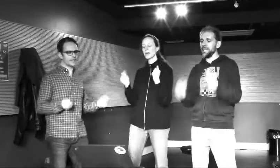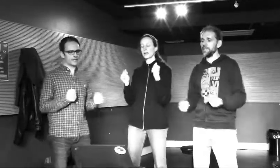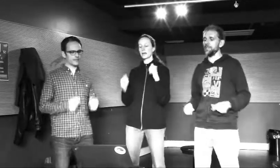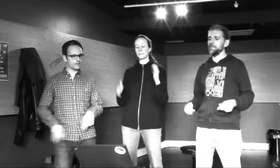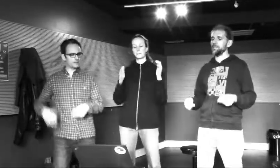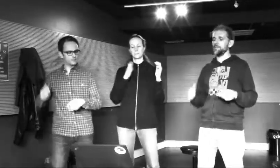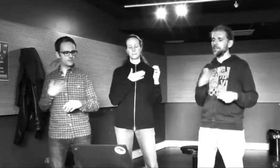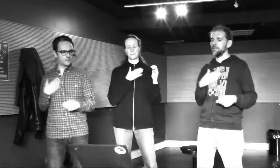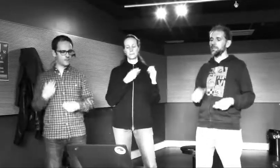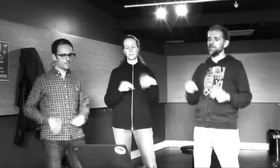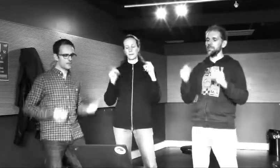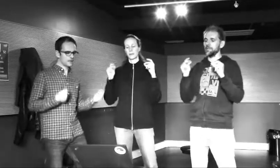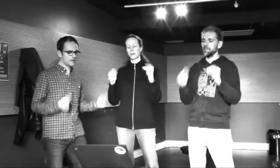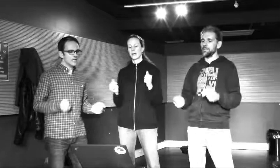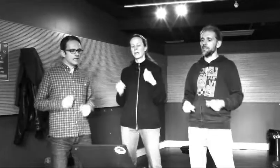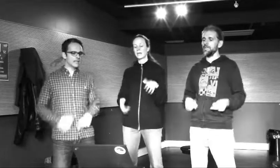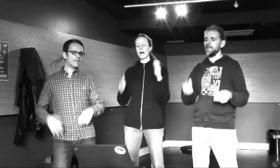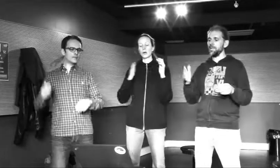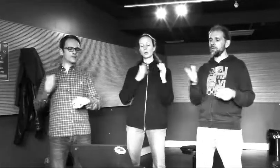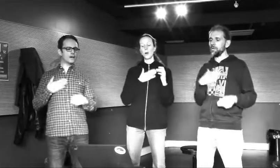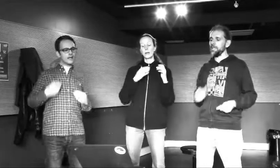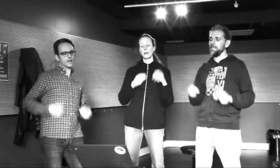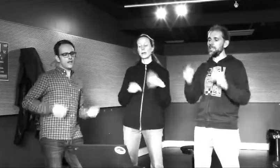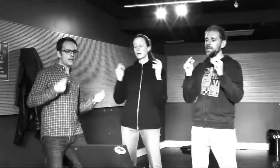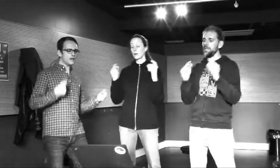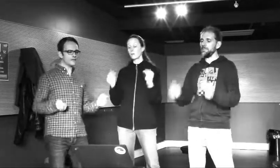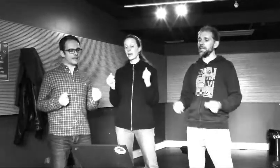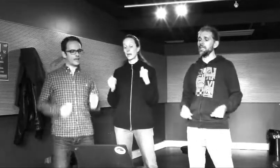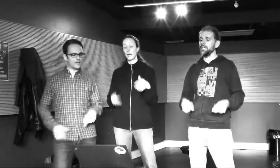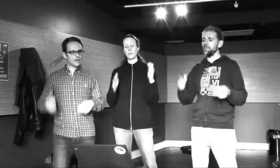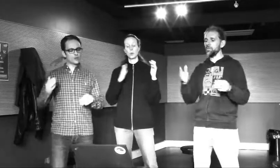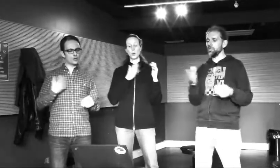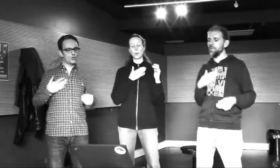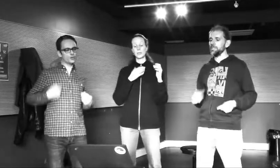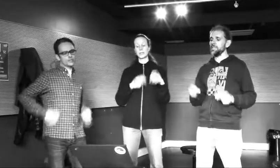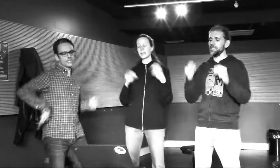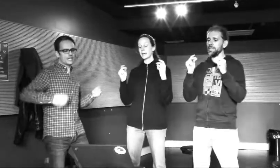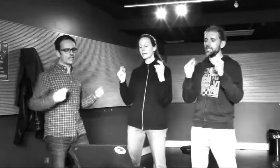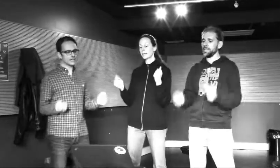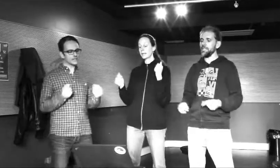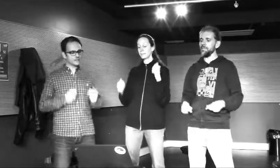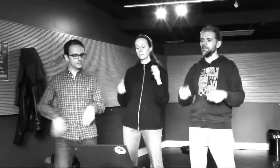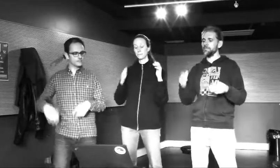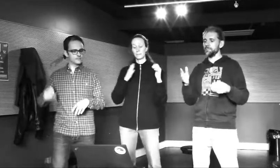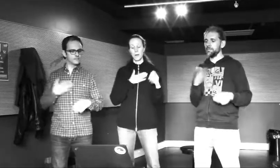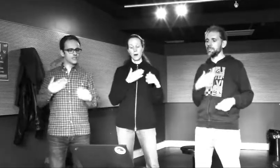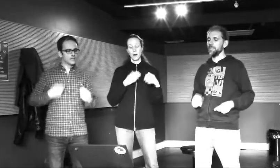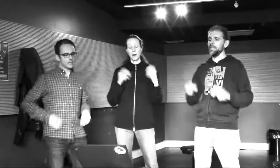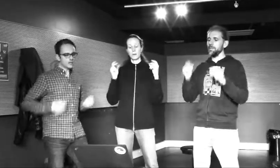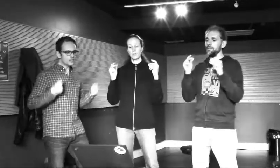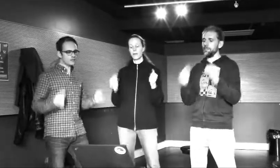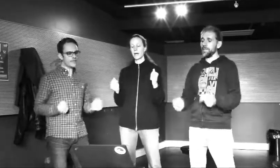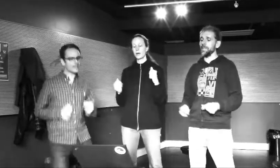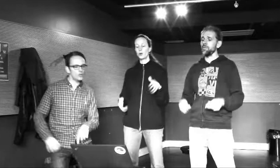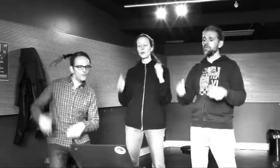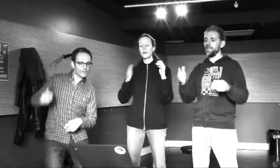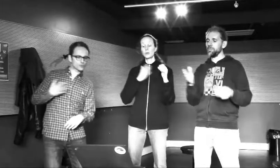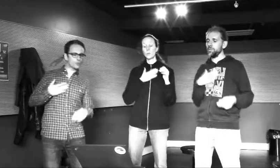terre. Il y a l'endroit et l'envers, l'amoureux qui écrit. Envers, le ver d'eau plein